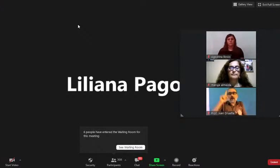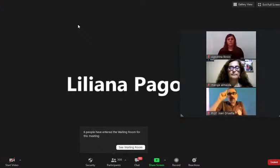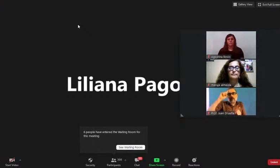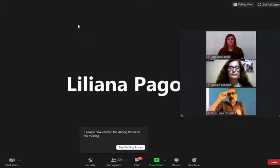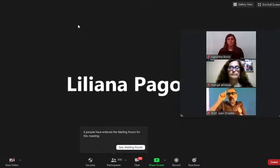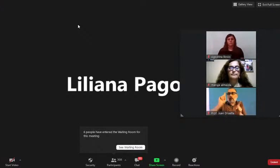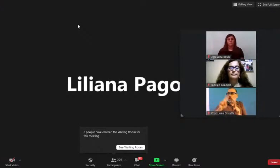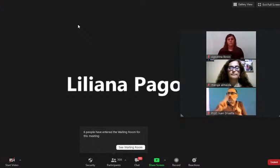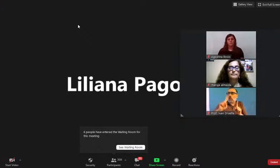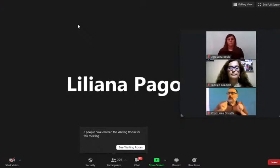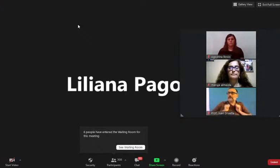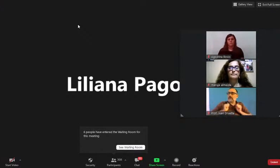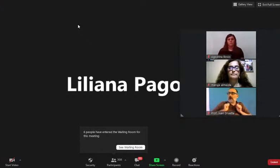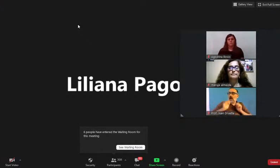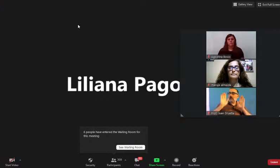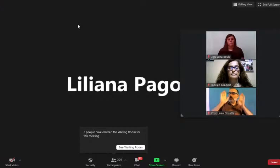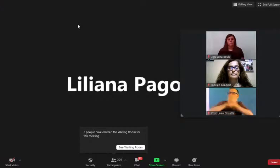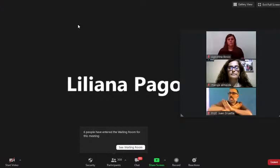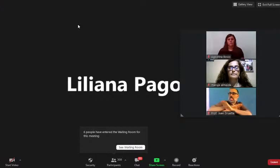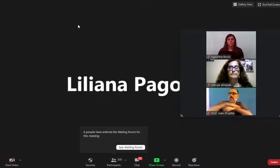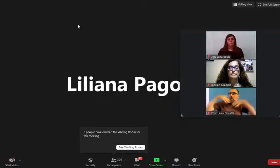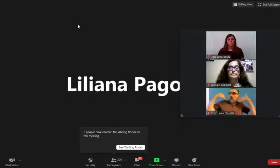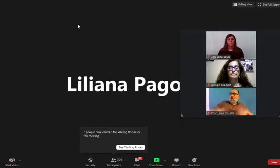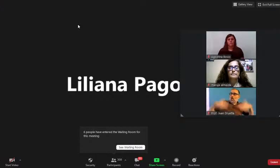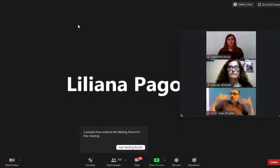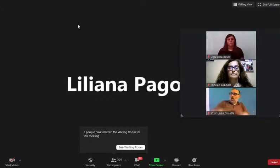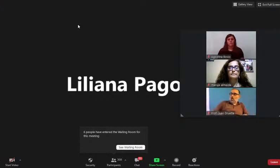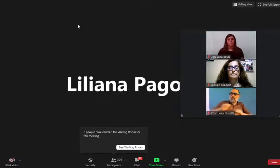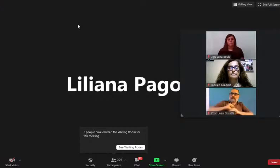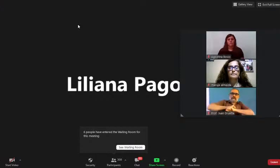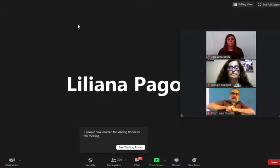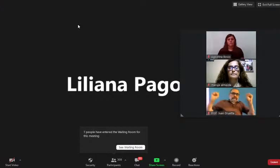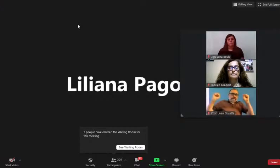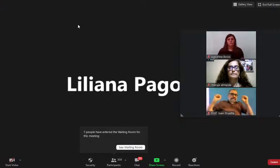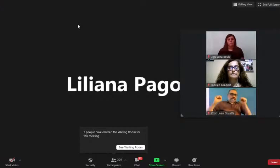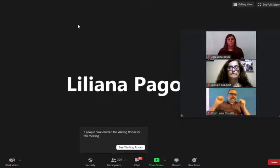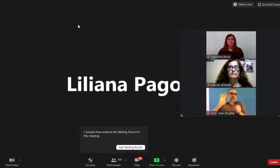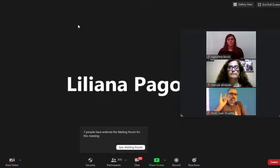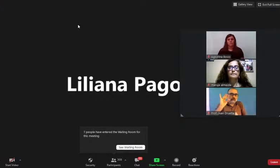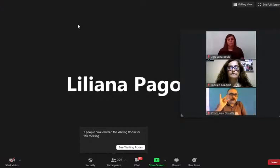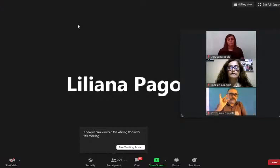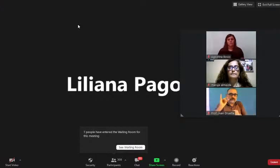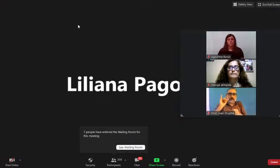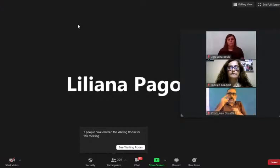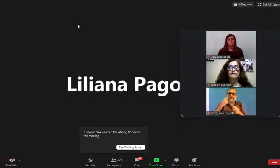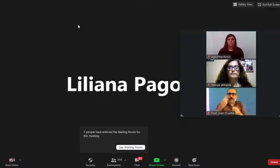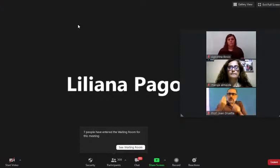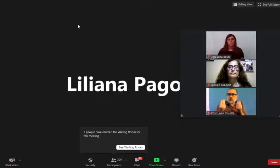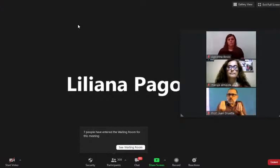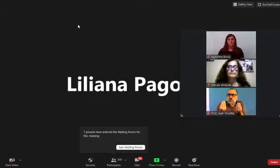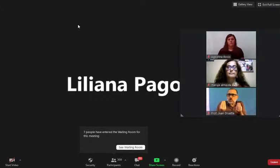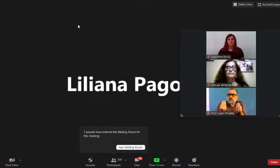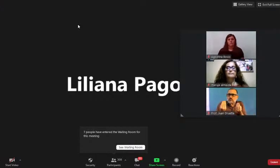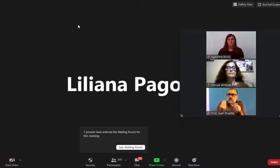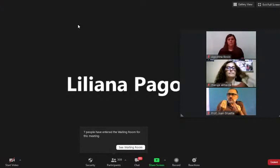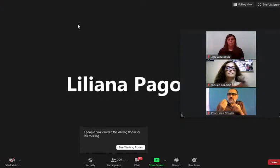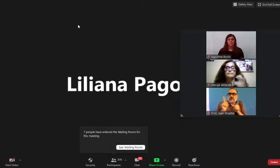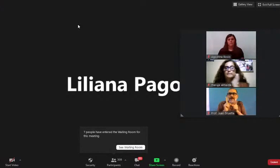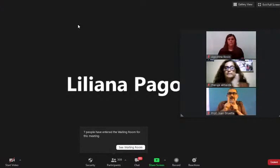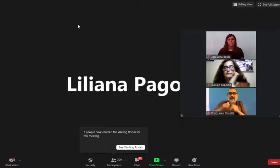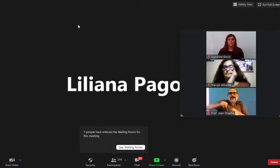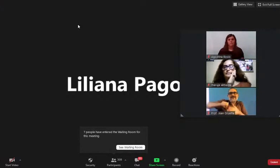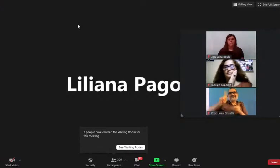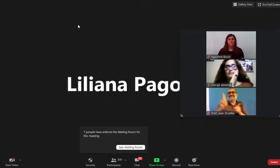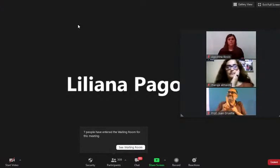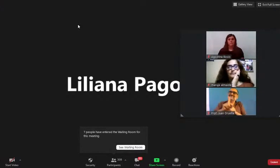Muchos de nosotros y nosotras como que no esperábamos que fuese de tal magnitud el